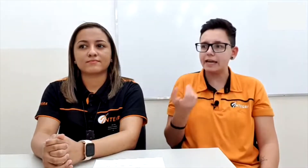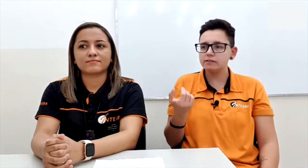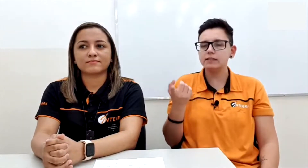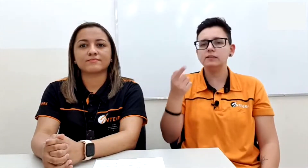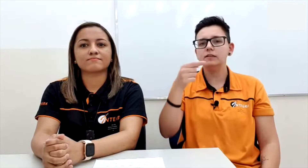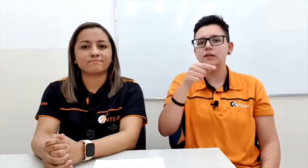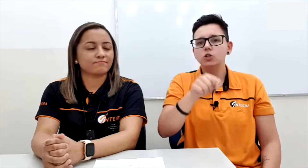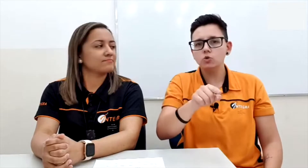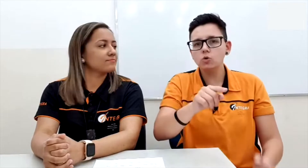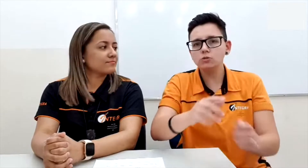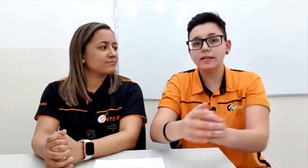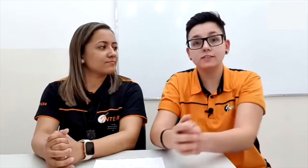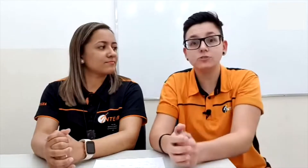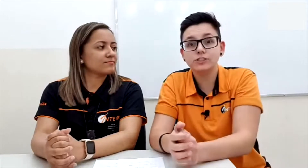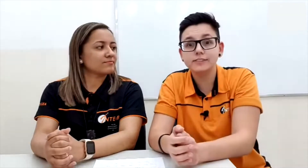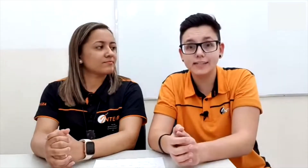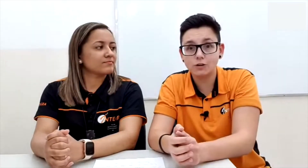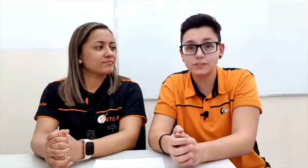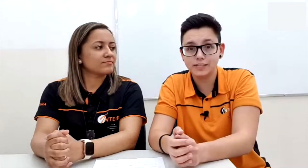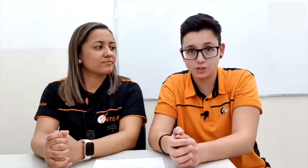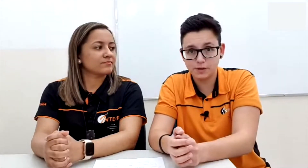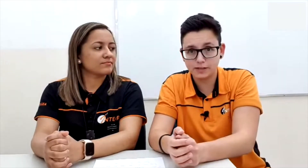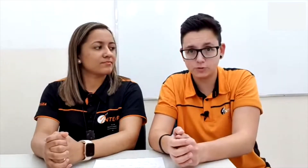entra num contexto de sinal de sentimento.